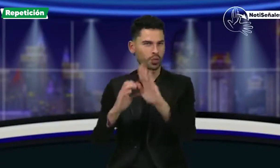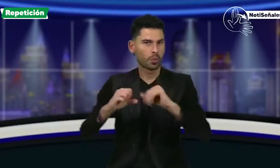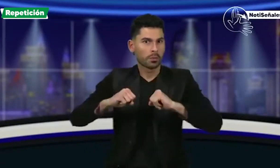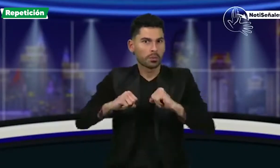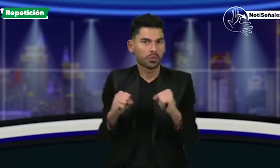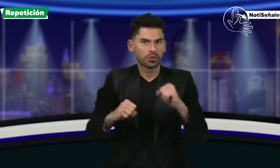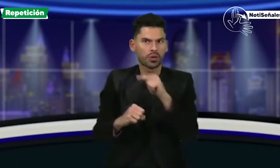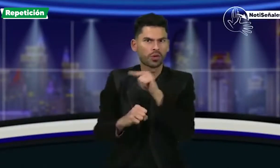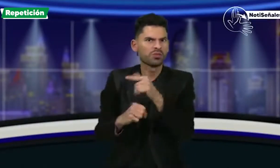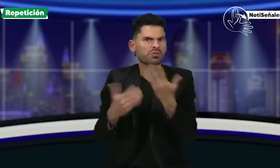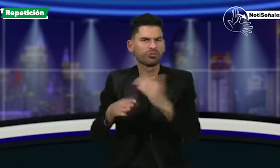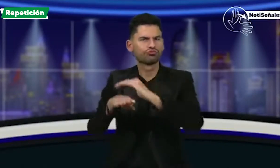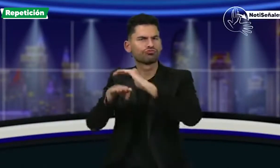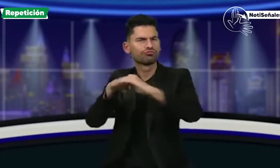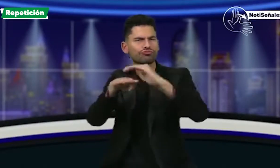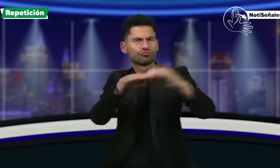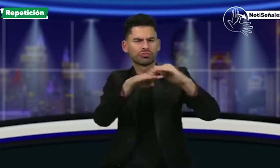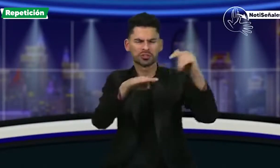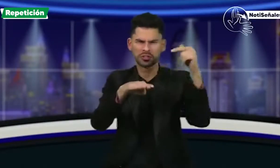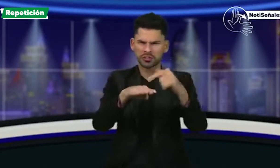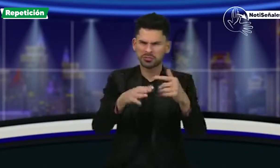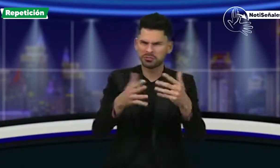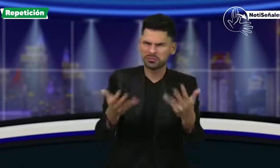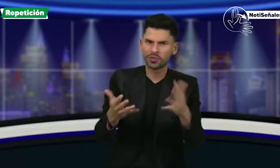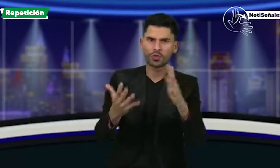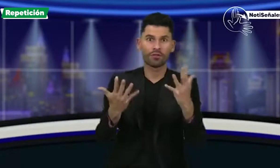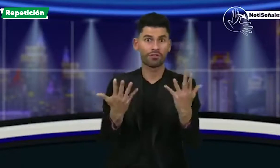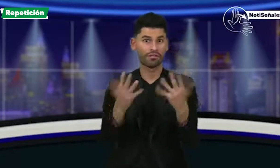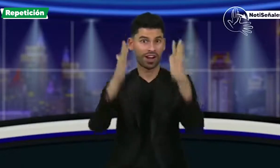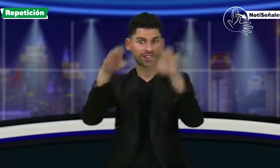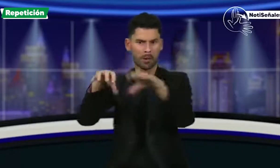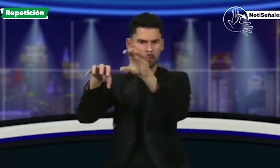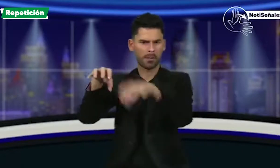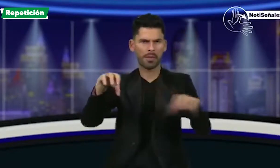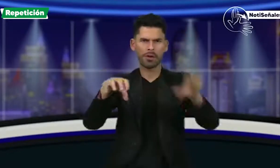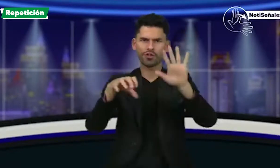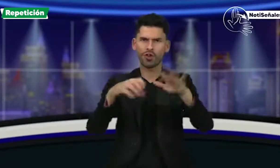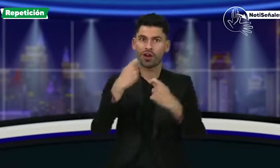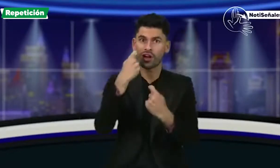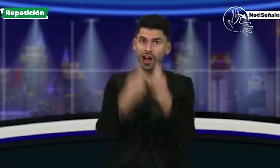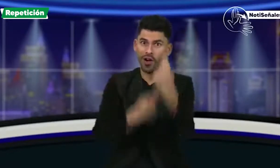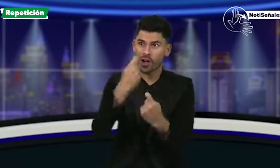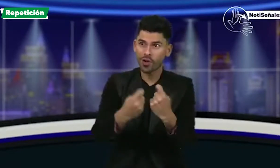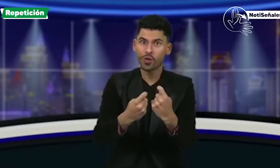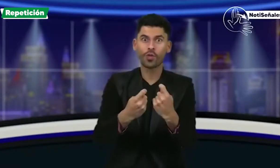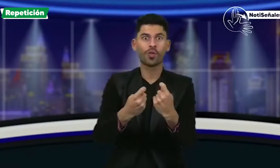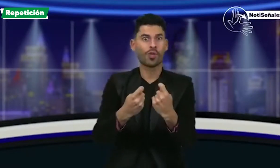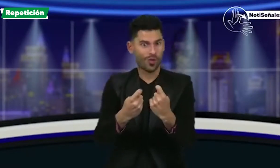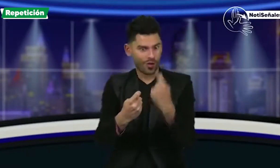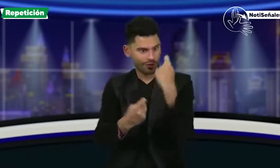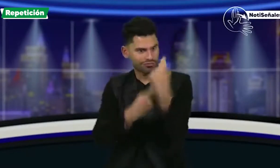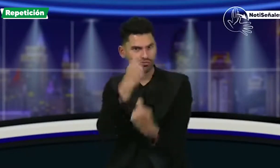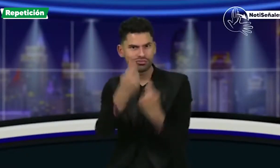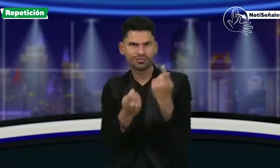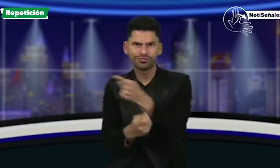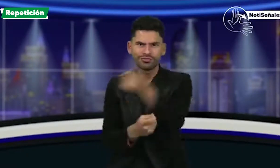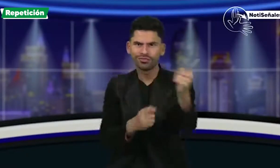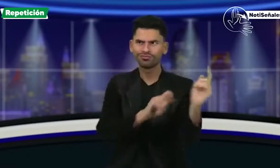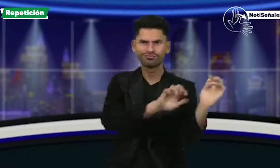Ahora La Asociación De Sordos De Bogotá Nos Hace Una Invitación A Su Feria De Emprendedores